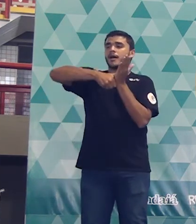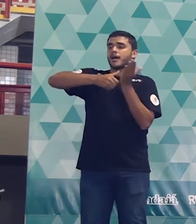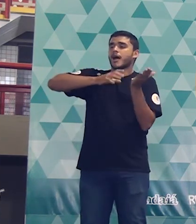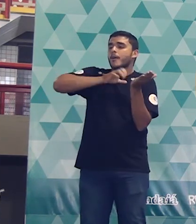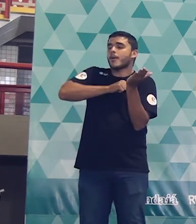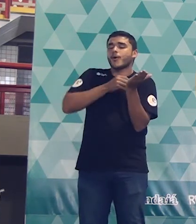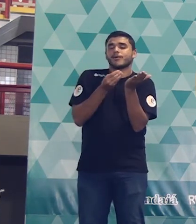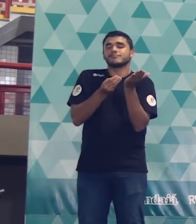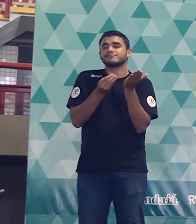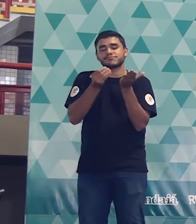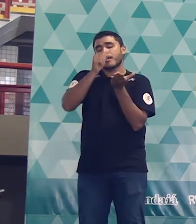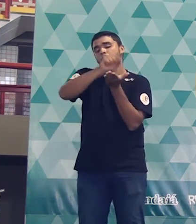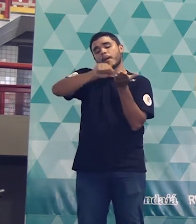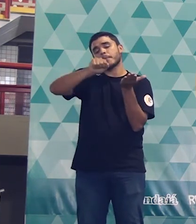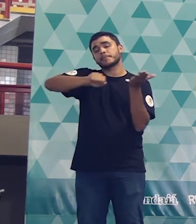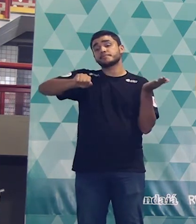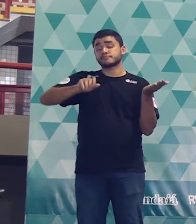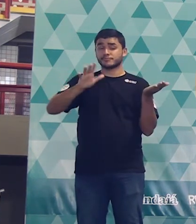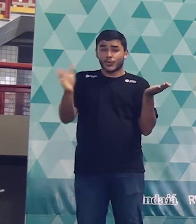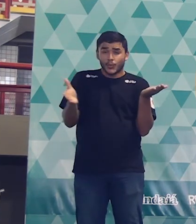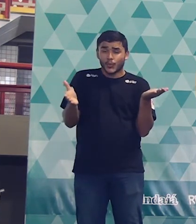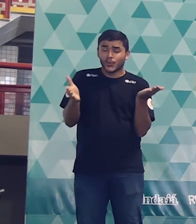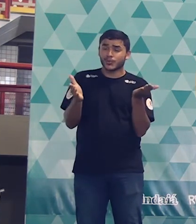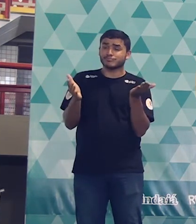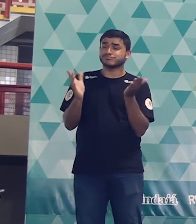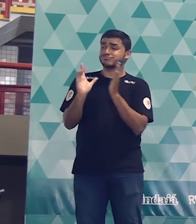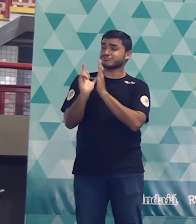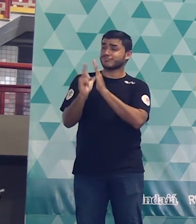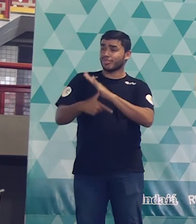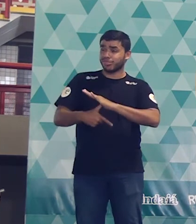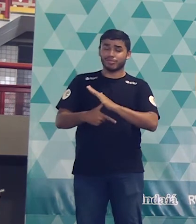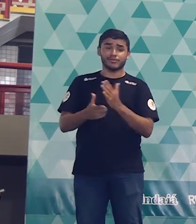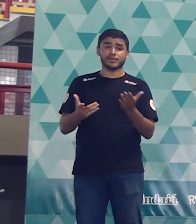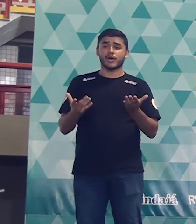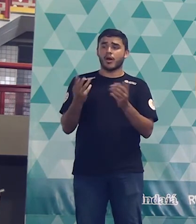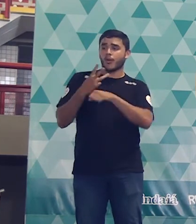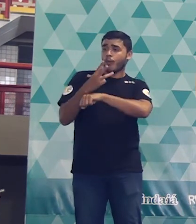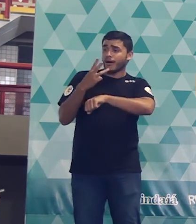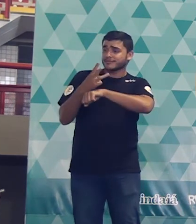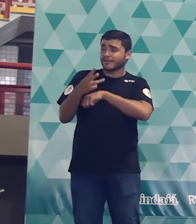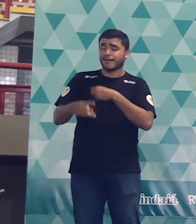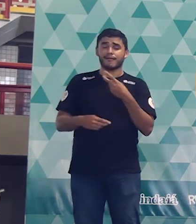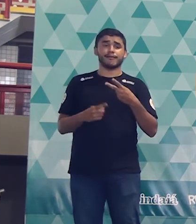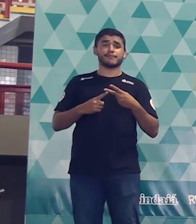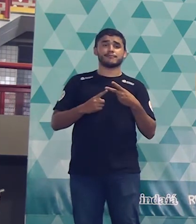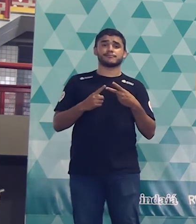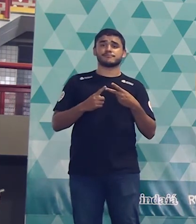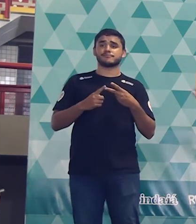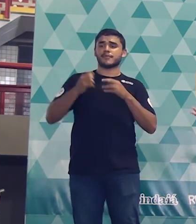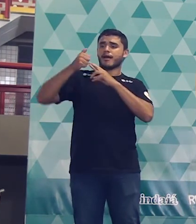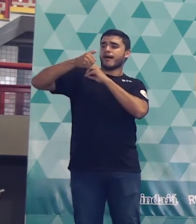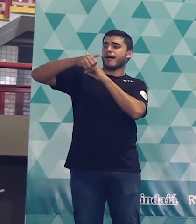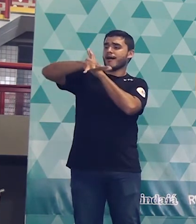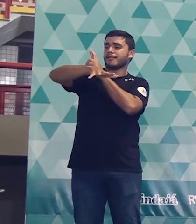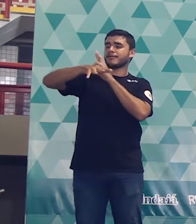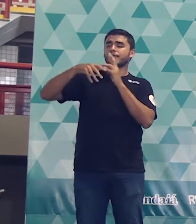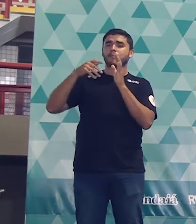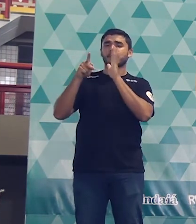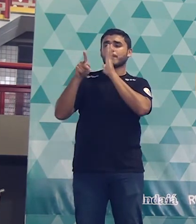amor. Hoje não se manda mais carta, né? Hoje é WhatsApp, hoje são redes sociais,